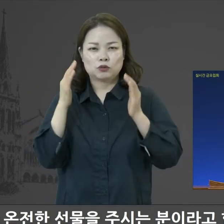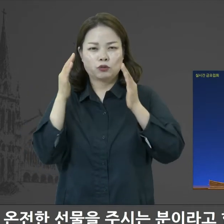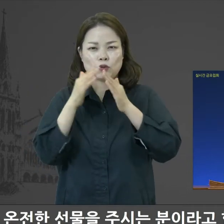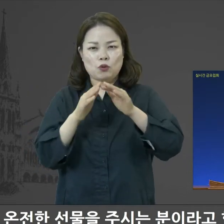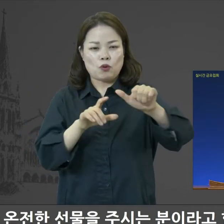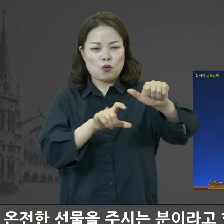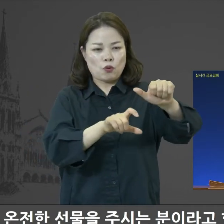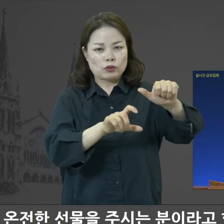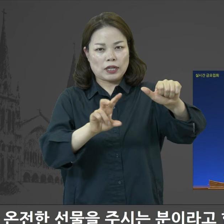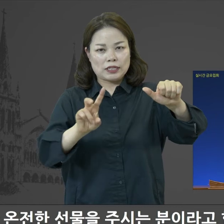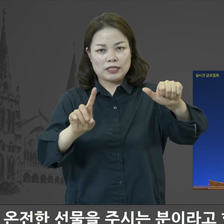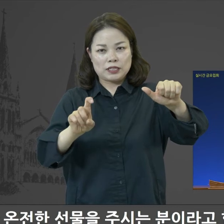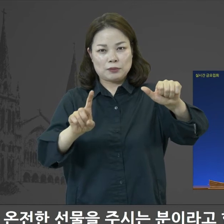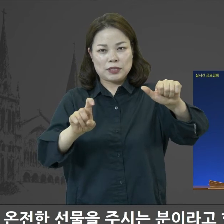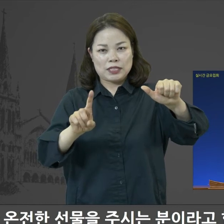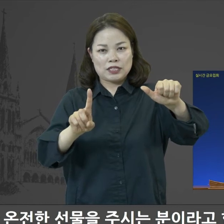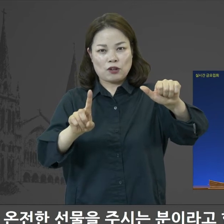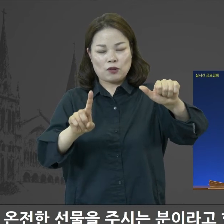11절로 가보십시오. 5장